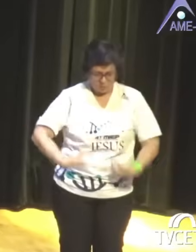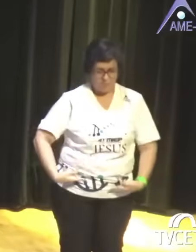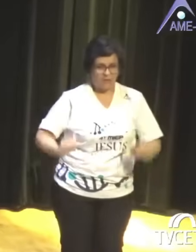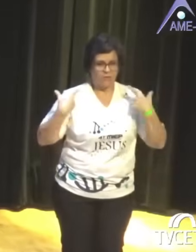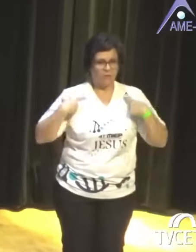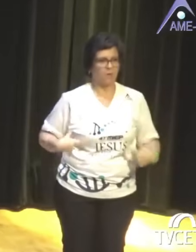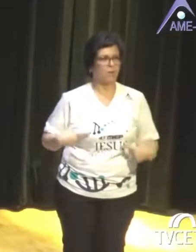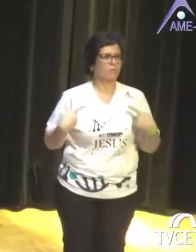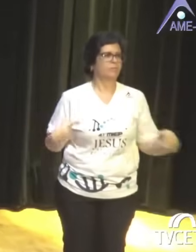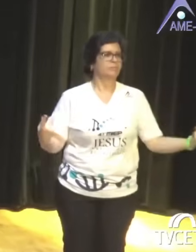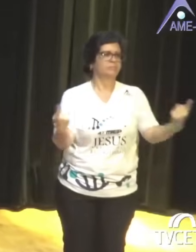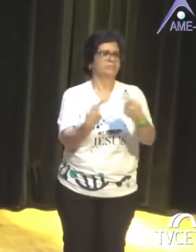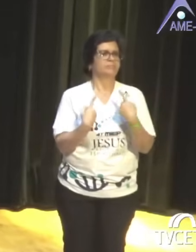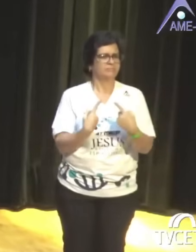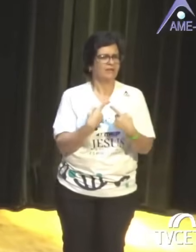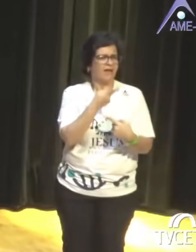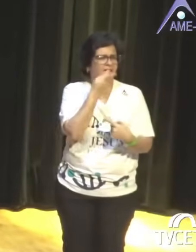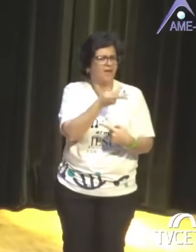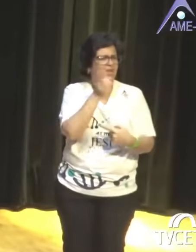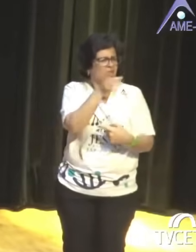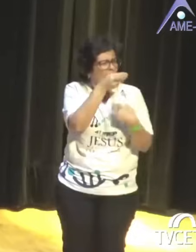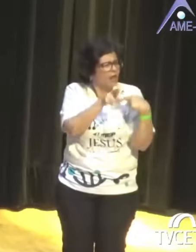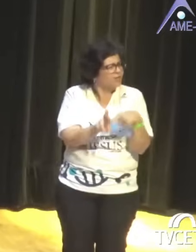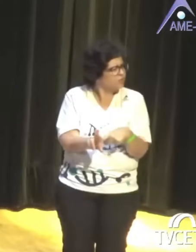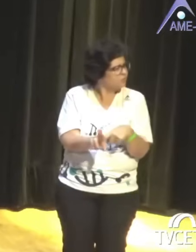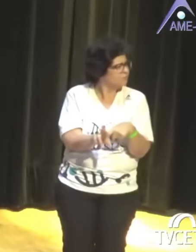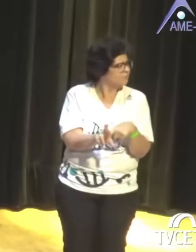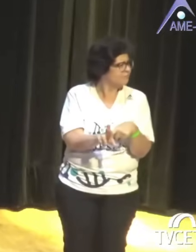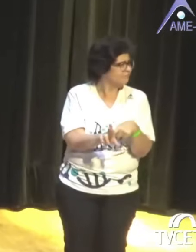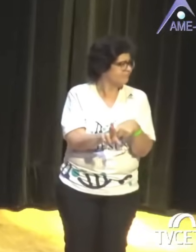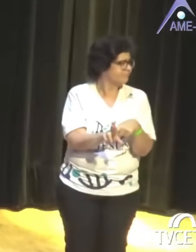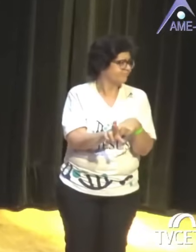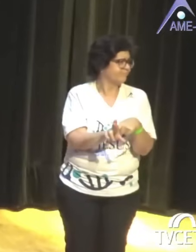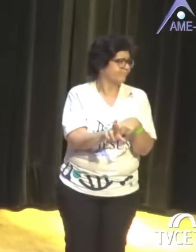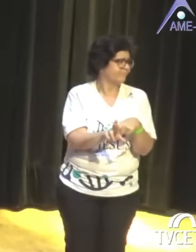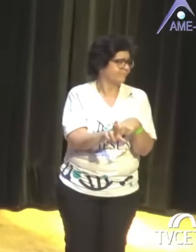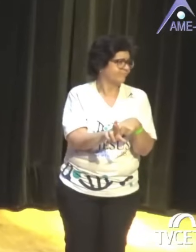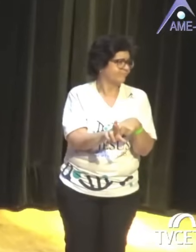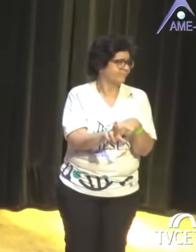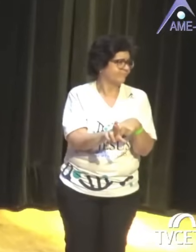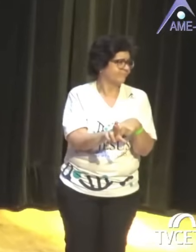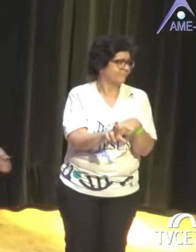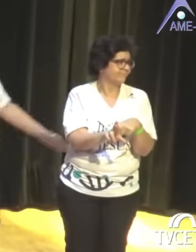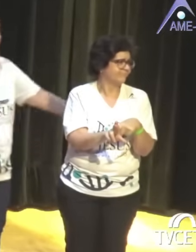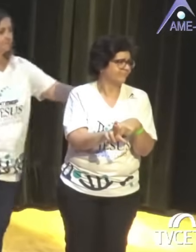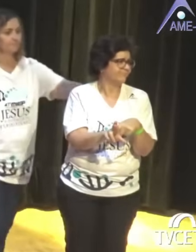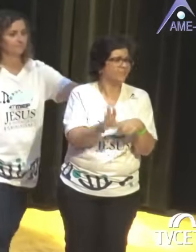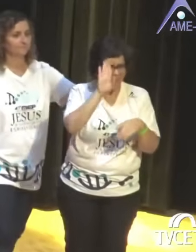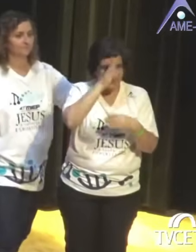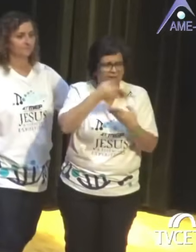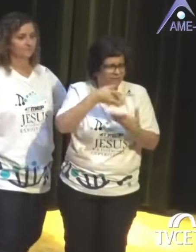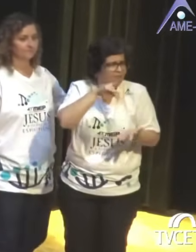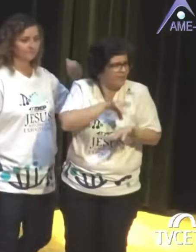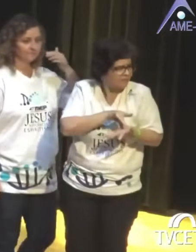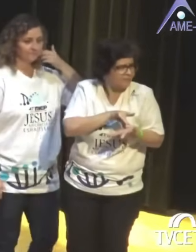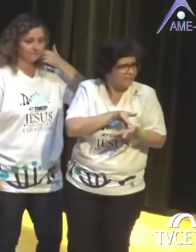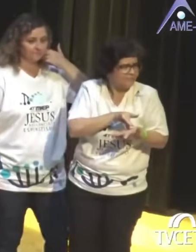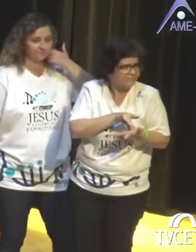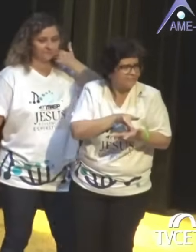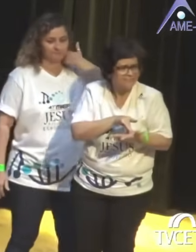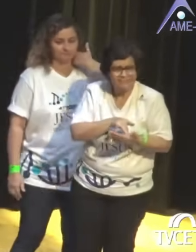humano você acha que eu tô falando apenas de aspecto religioso você acredita